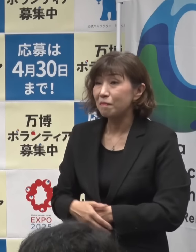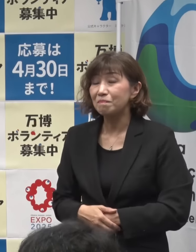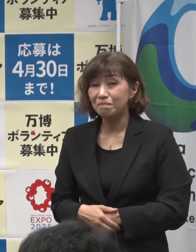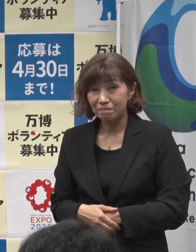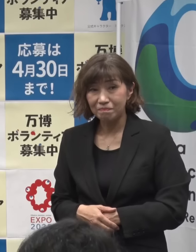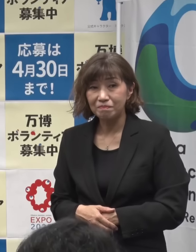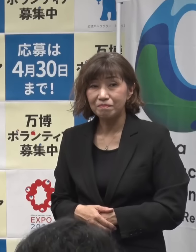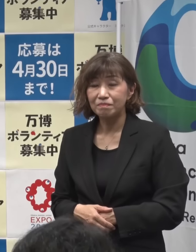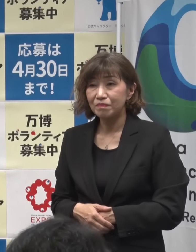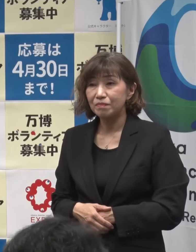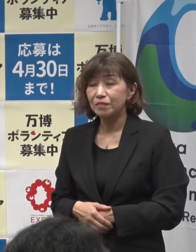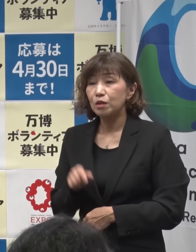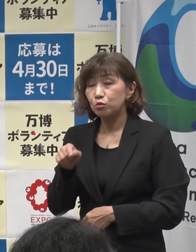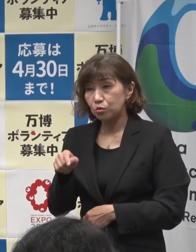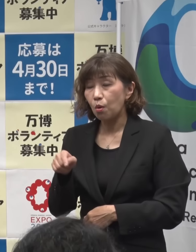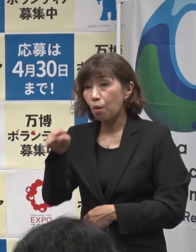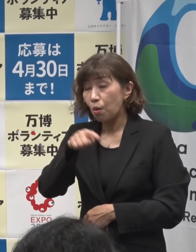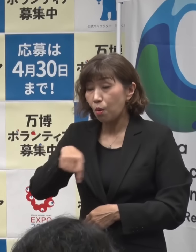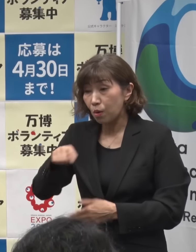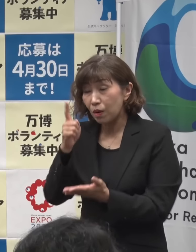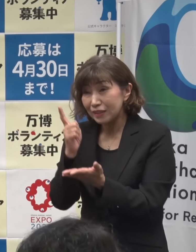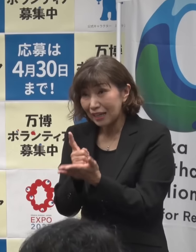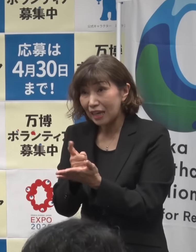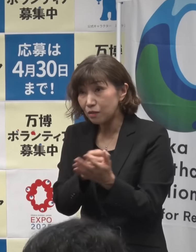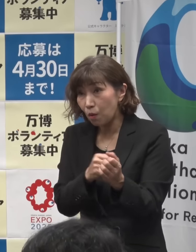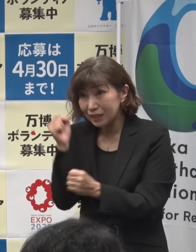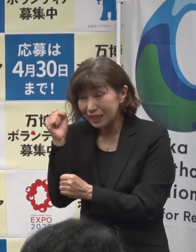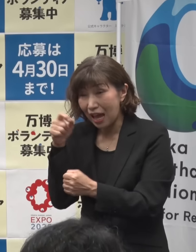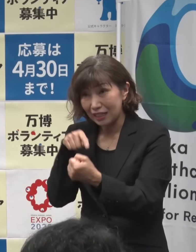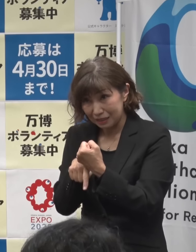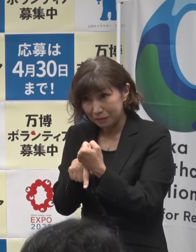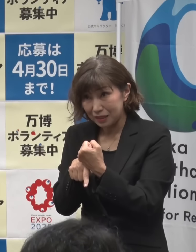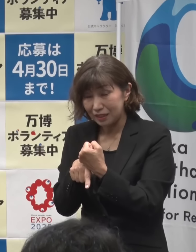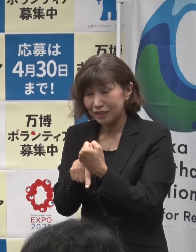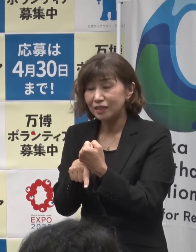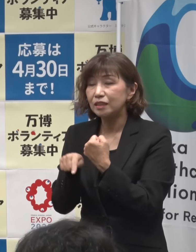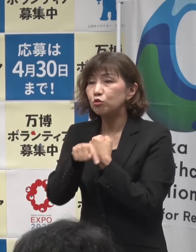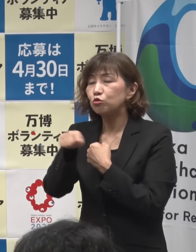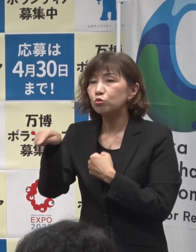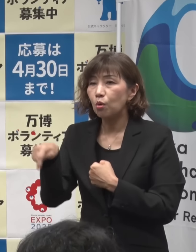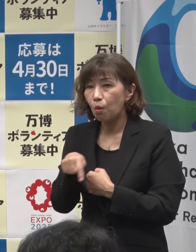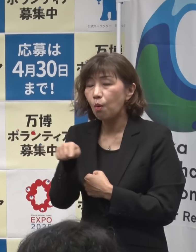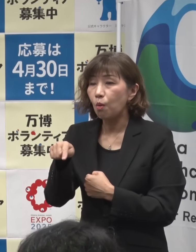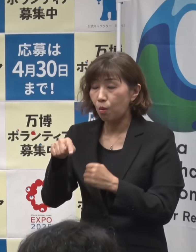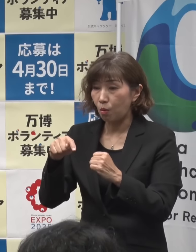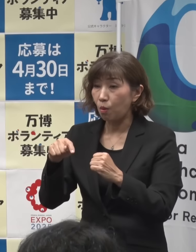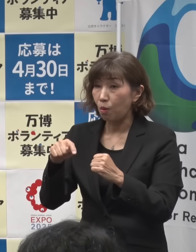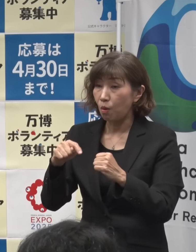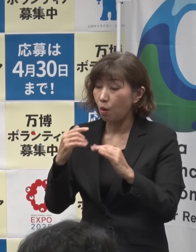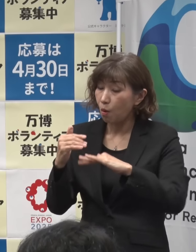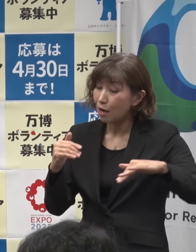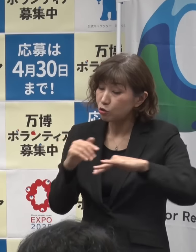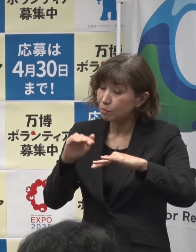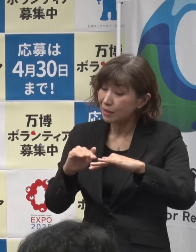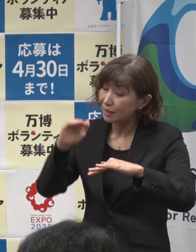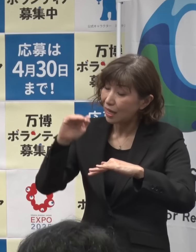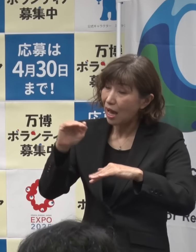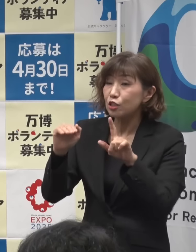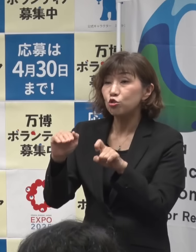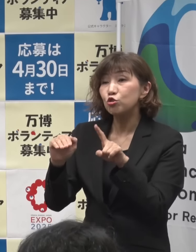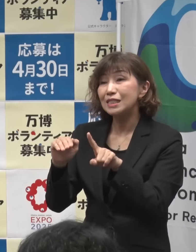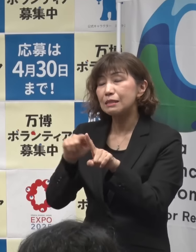のこう避難ということも含めて、まあ、おっしゃる通り夢島11メートルなんで、前島や先島に逃げるよりむ